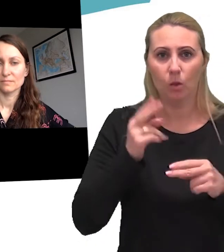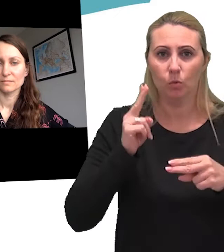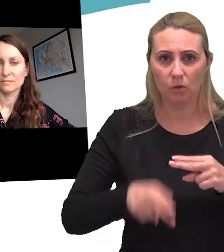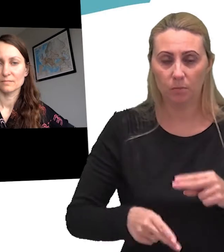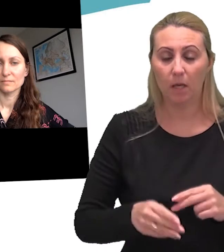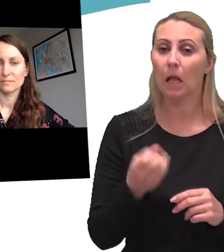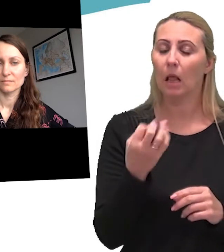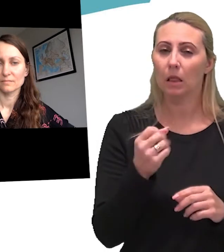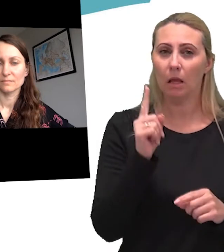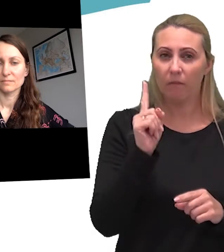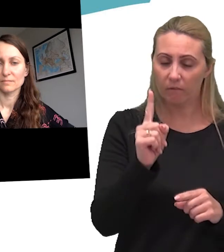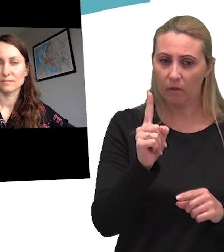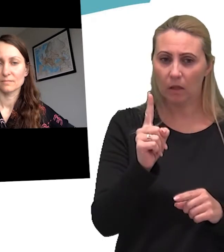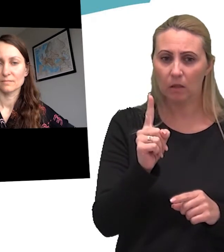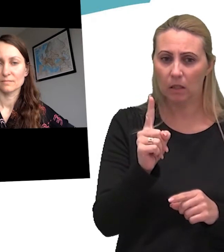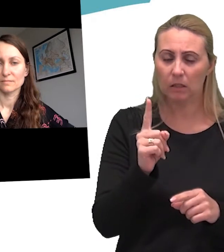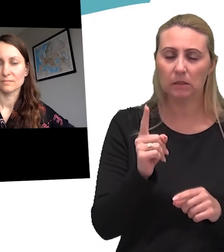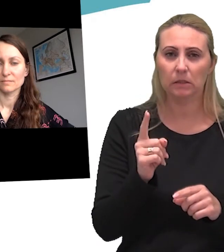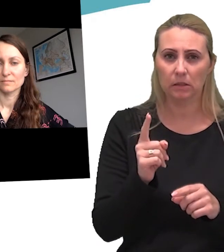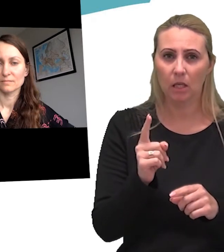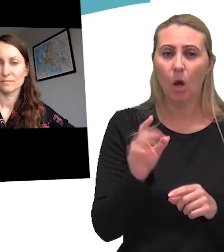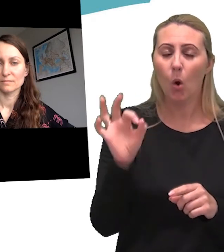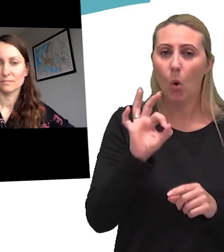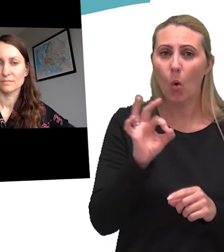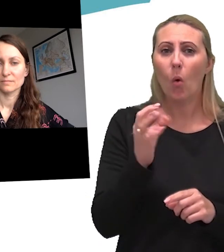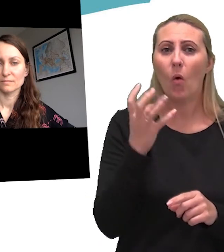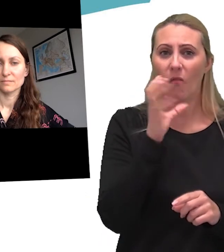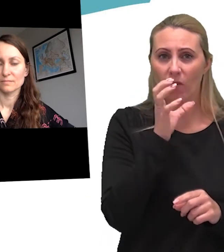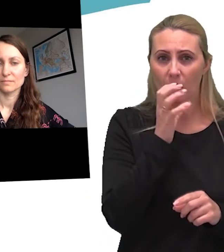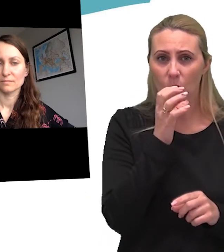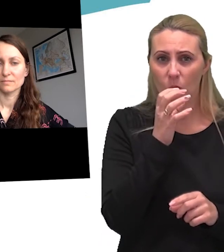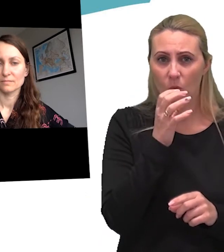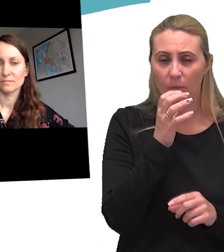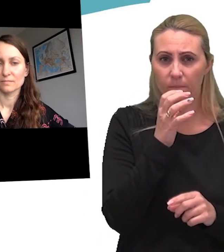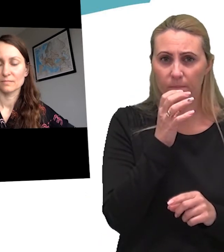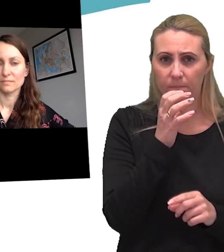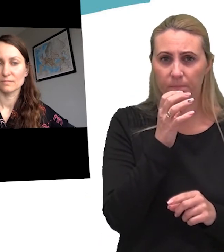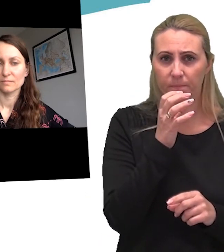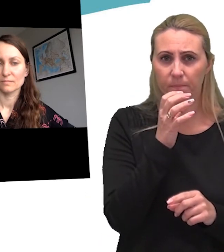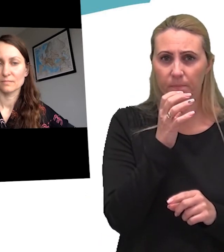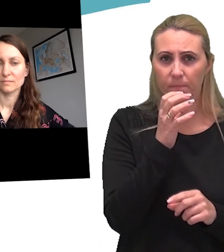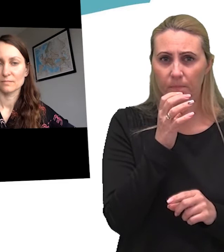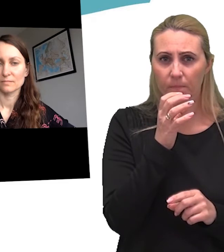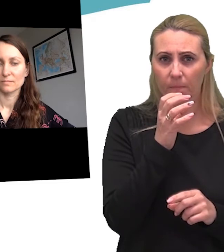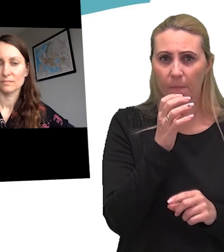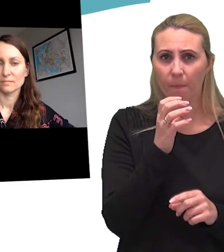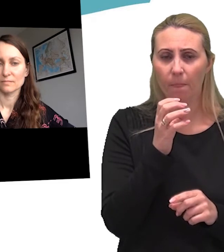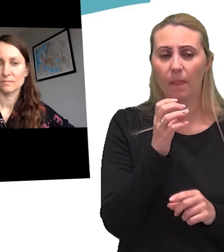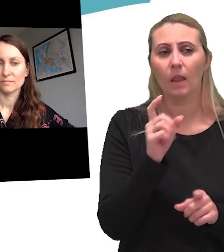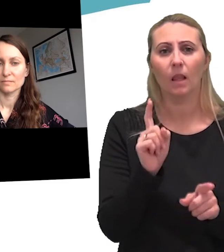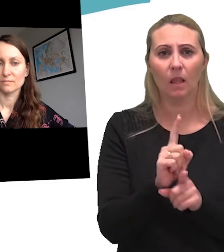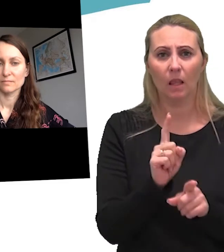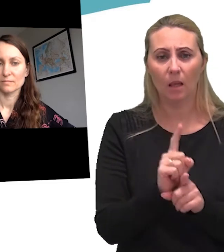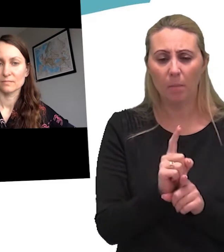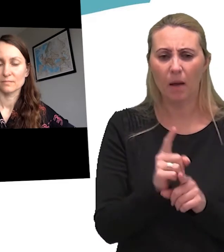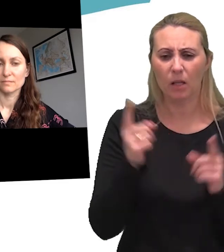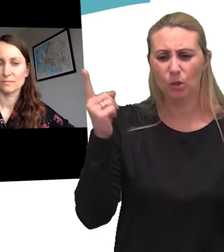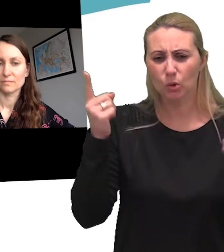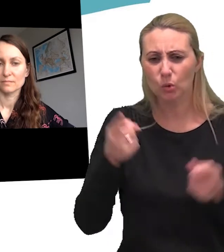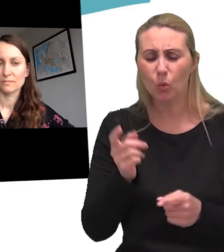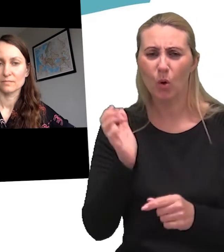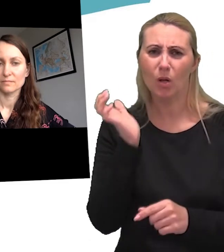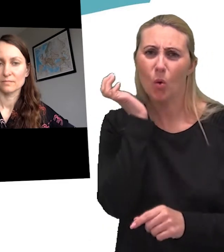daryti, tai kalbant dar apie skysčius, nereikėtų kaip ir tarpė,